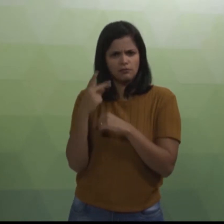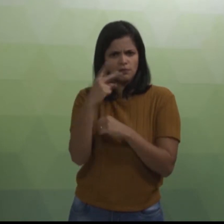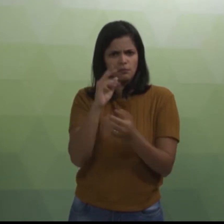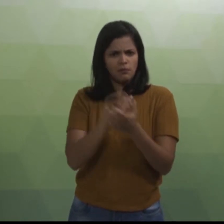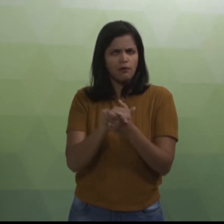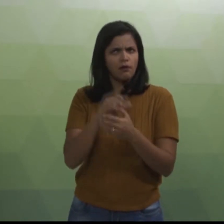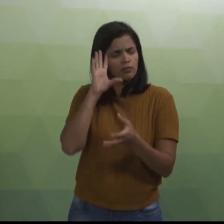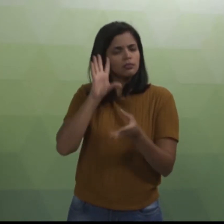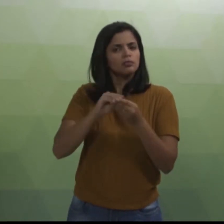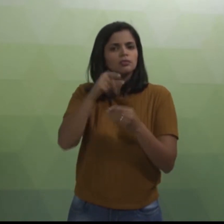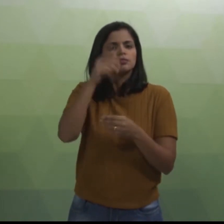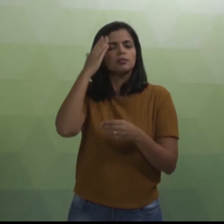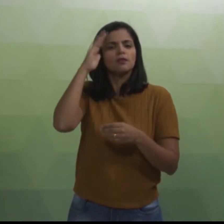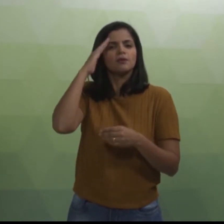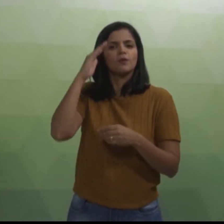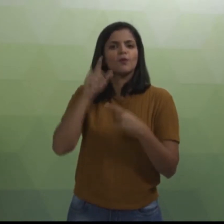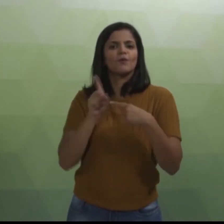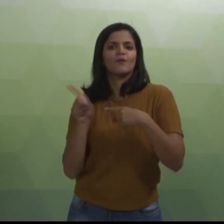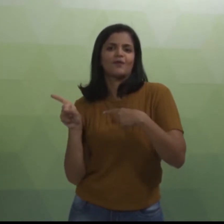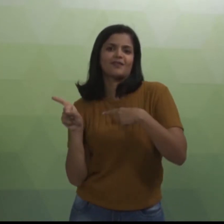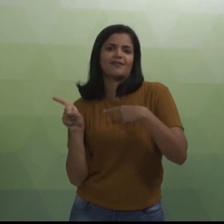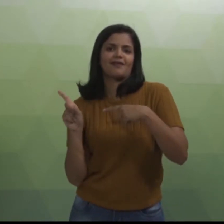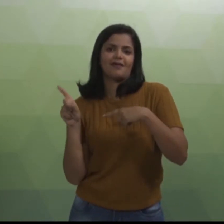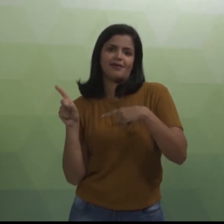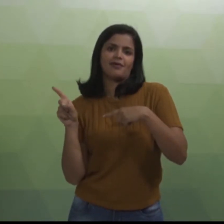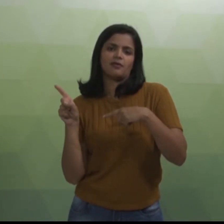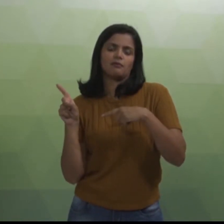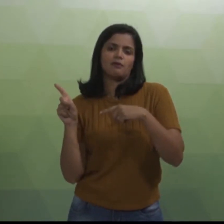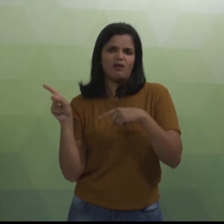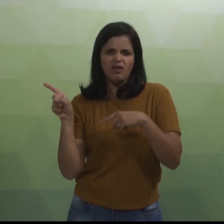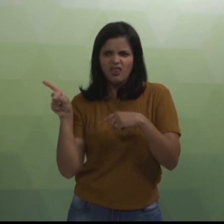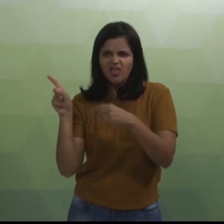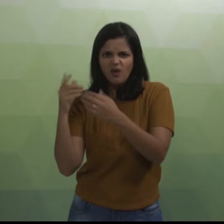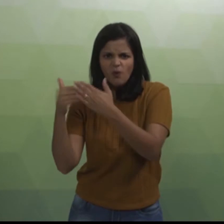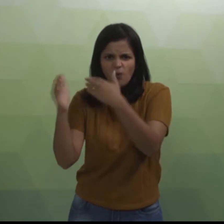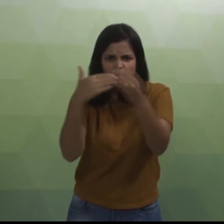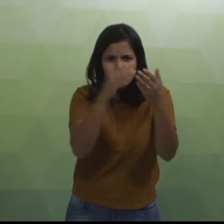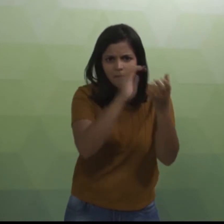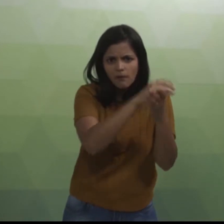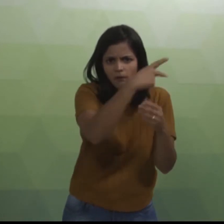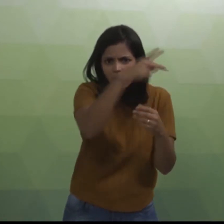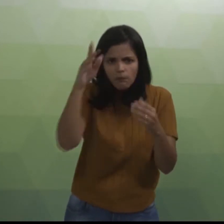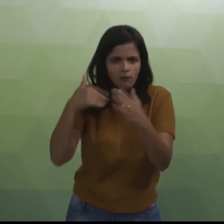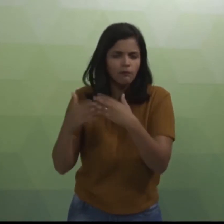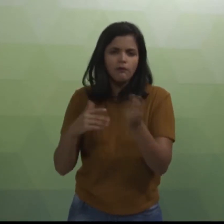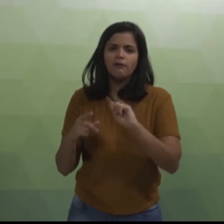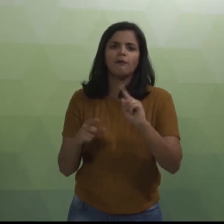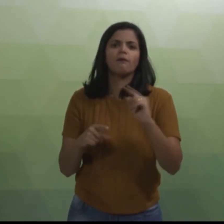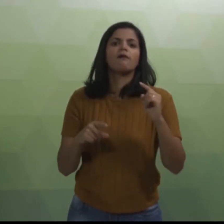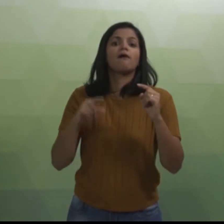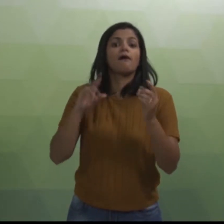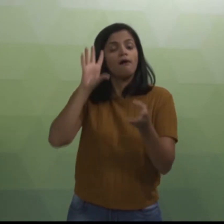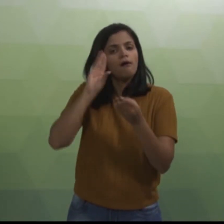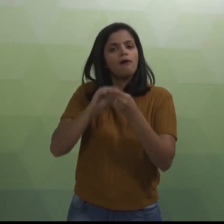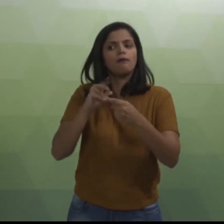Perceba, ele. Olha a marcação. É qualquer pessoa? Não, ele. Tem uma